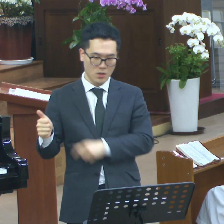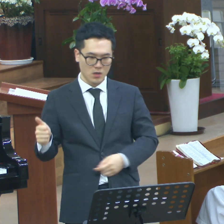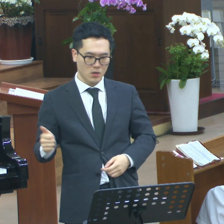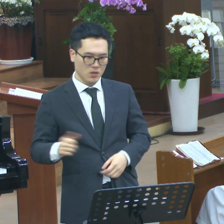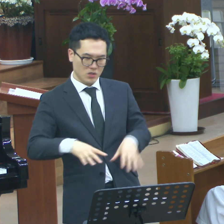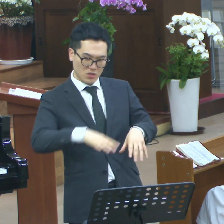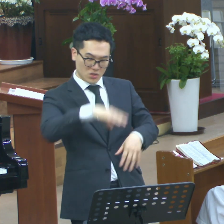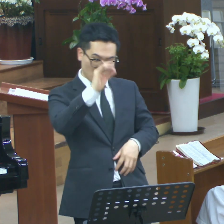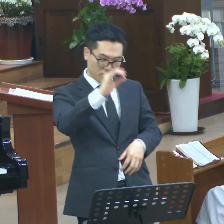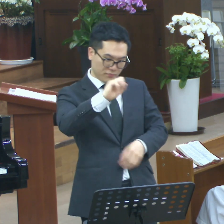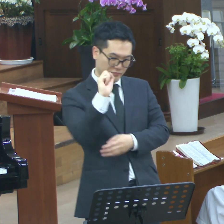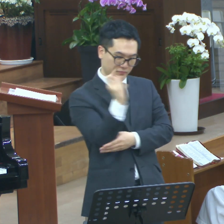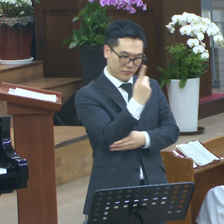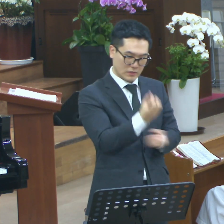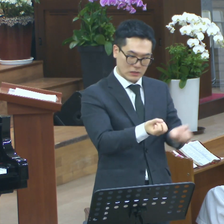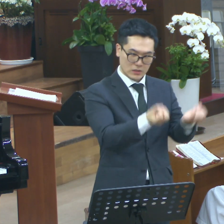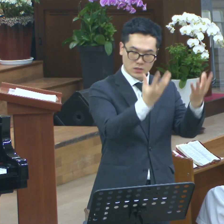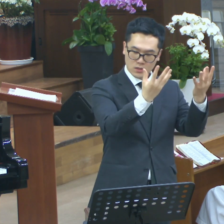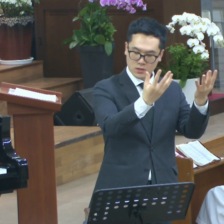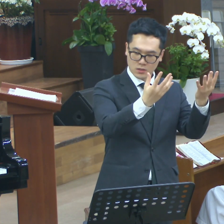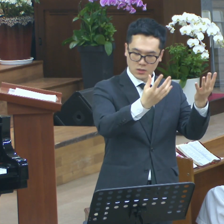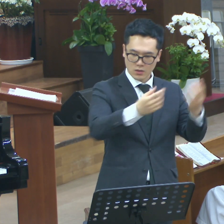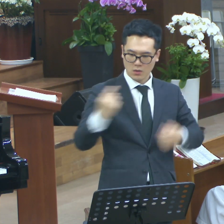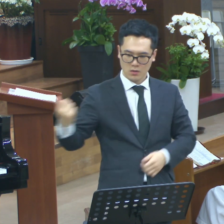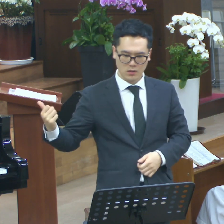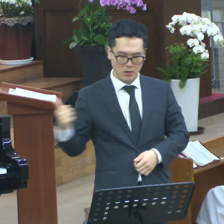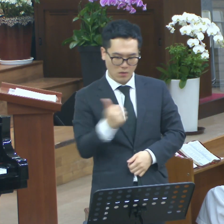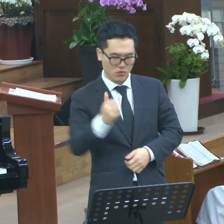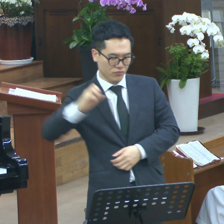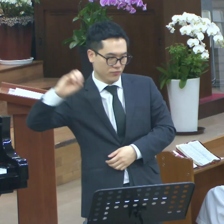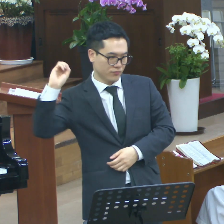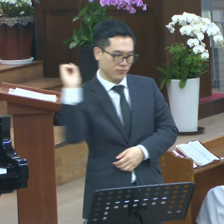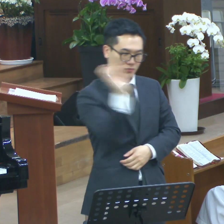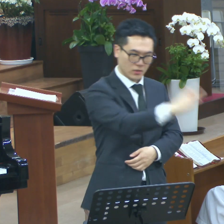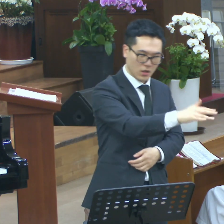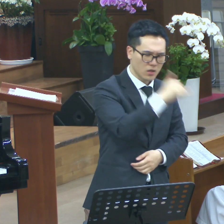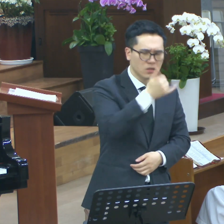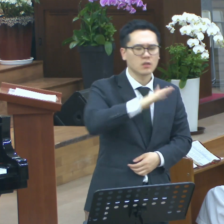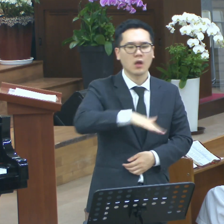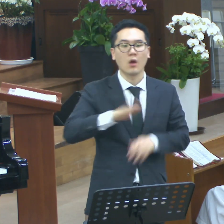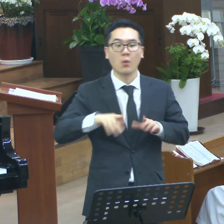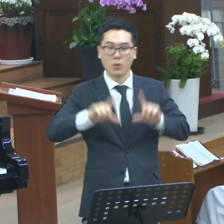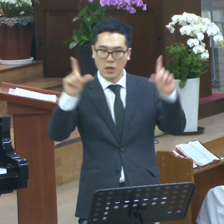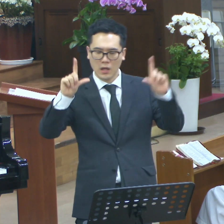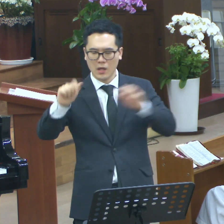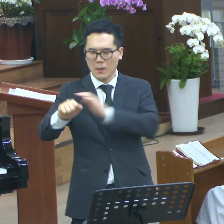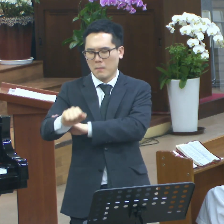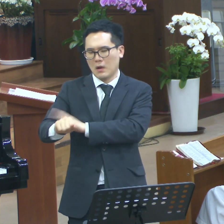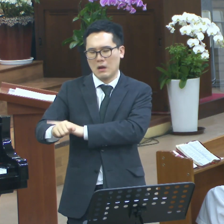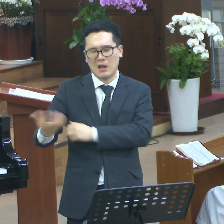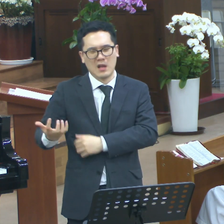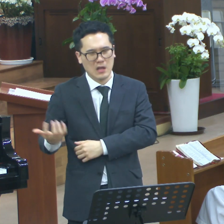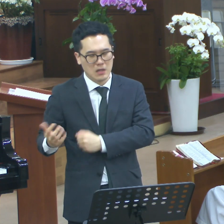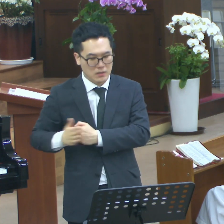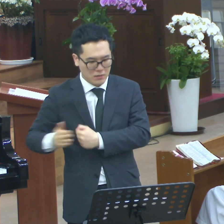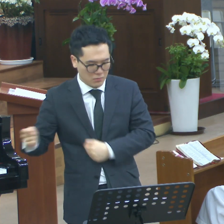했는데 올해는 팔이 아파서 못 나왔어요. 못 나오고 이제 몇 달 있다가 얼마 전에 나왔어요.